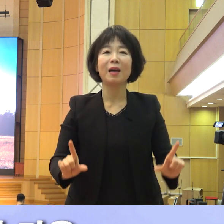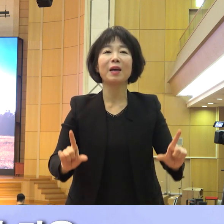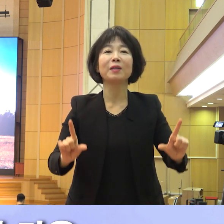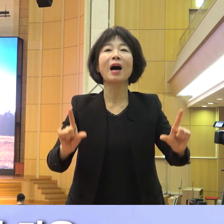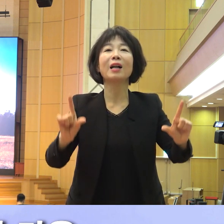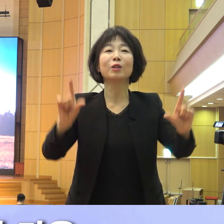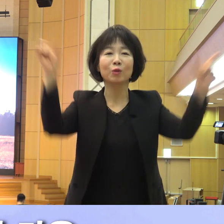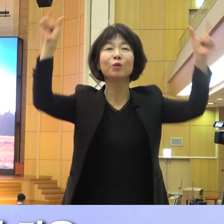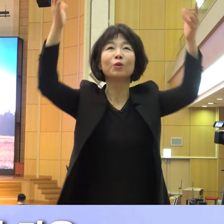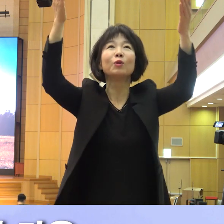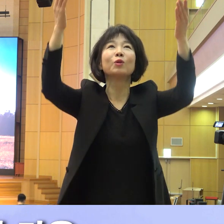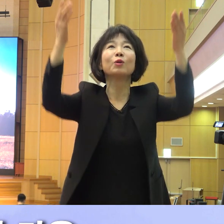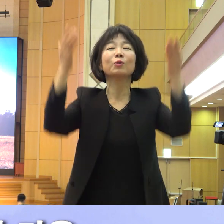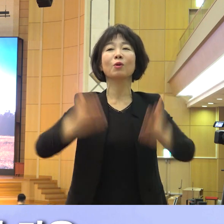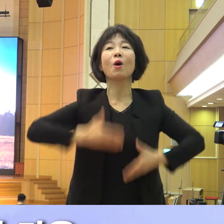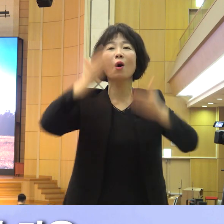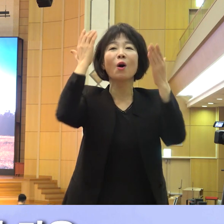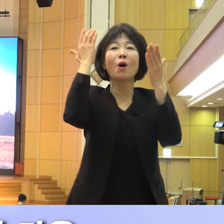새날